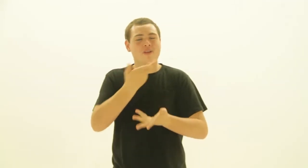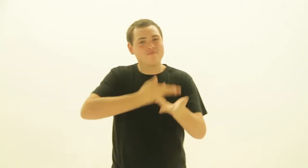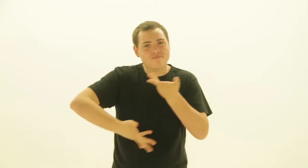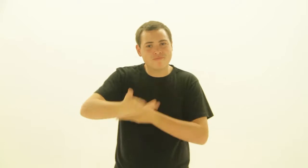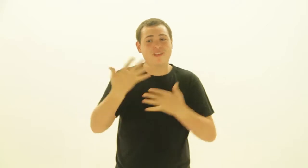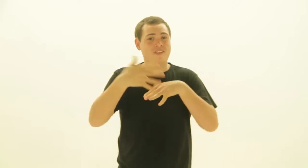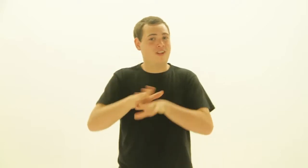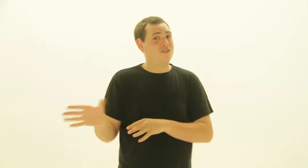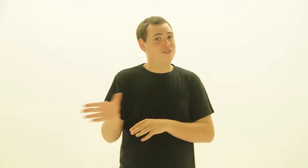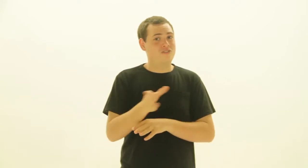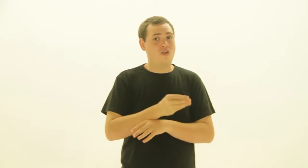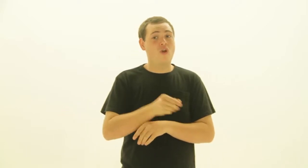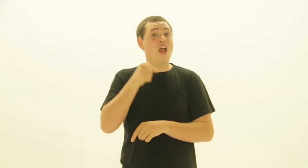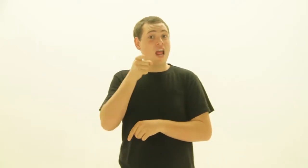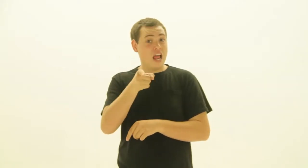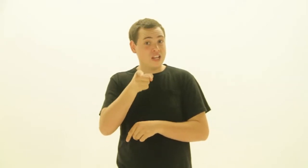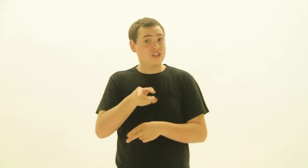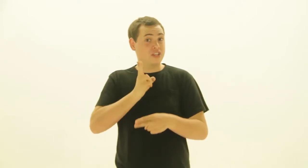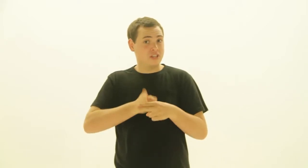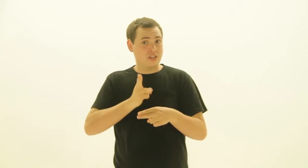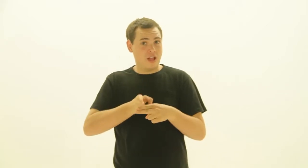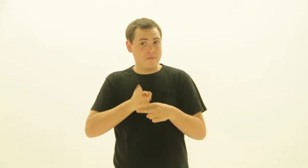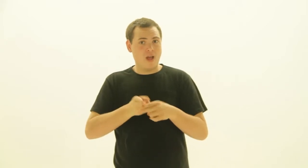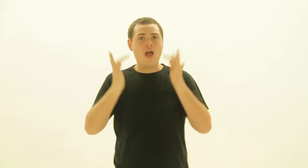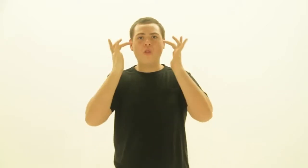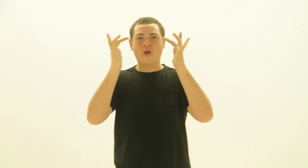fuera especial y respetando a cada uno por igual. Eso es lo que se conoce con